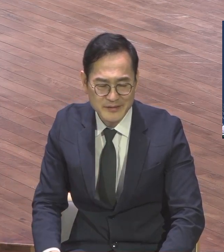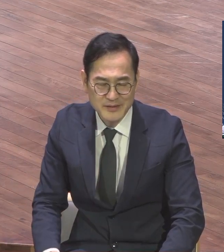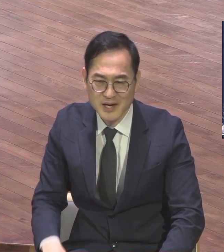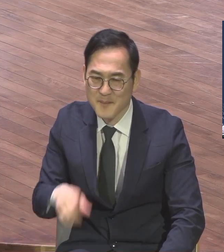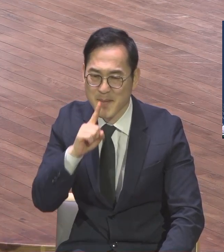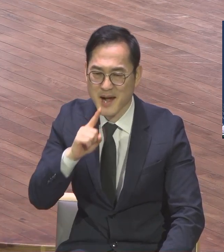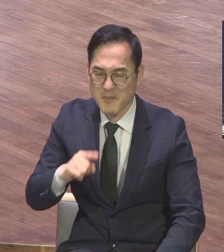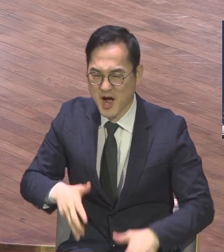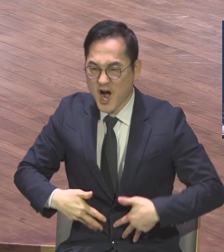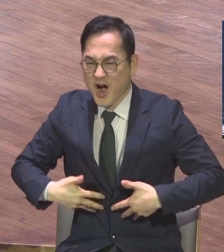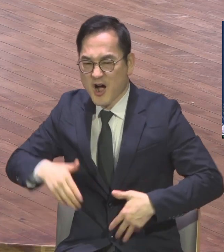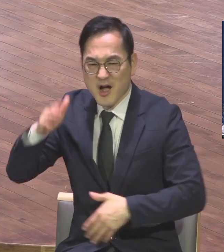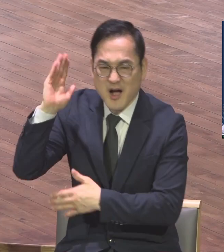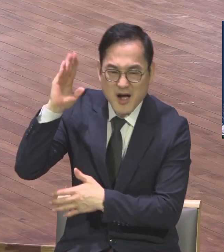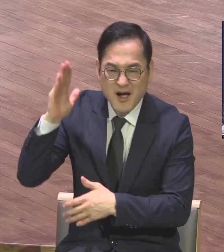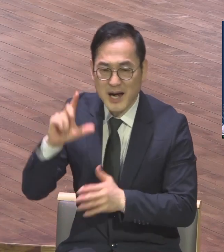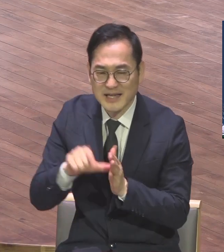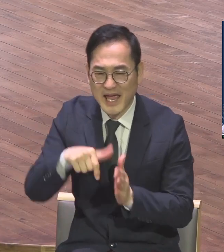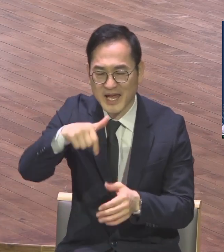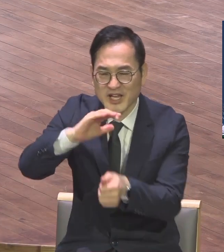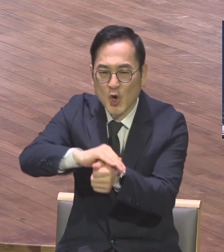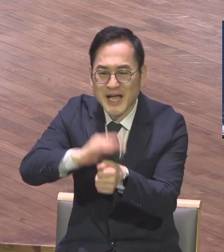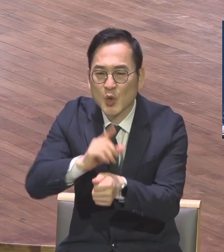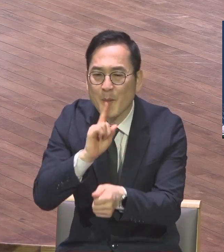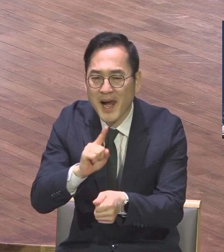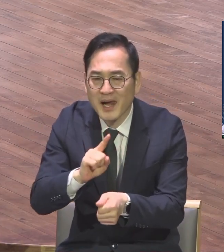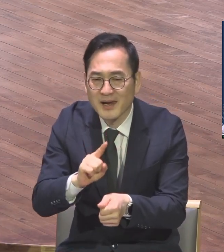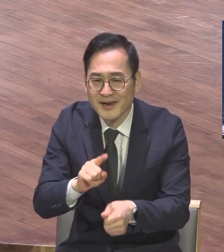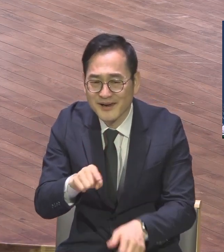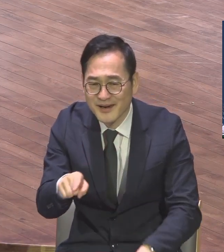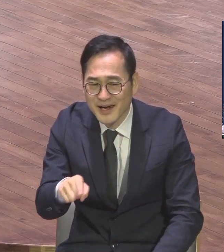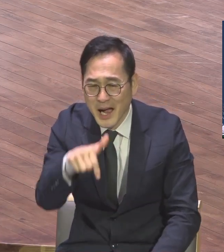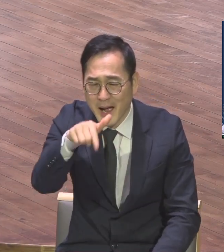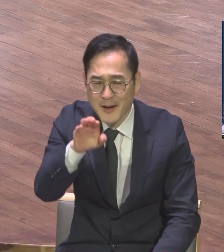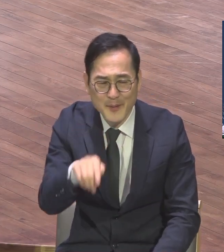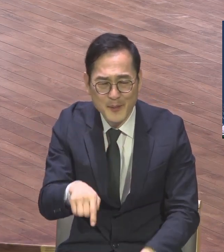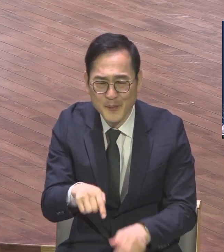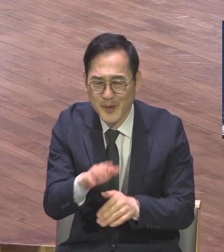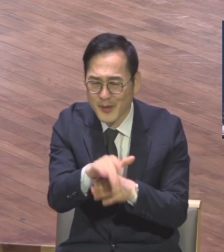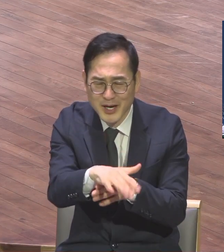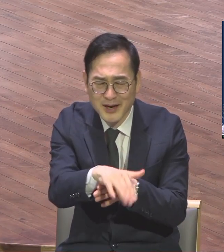때는 강한 경상도 액센트가 막 쏟아져 나옵니다.